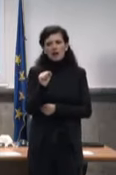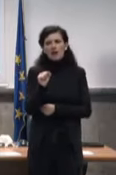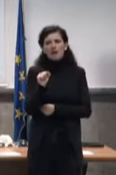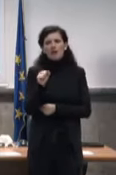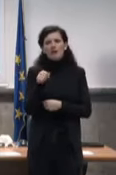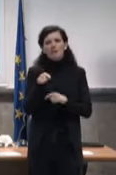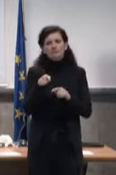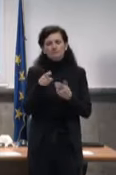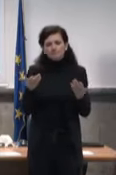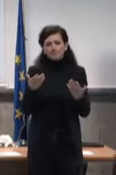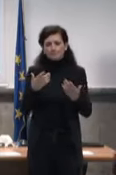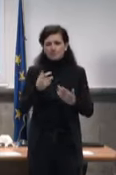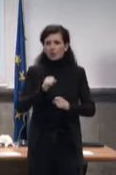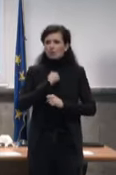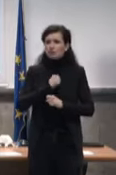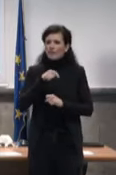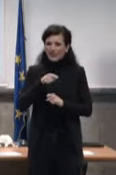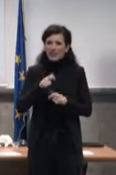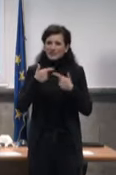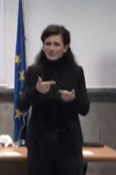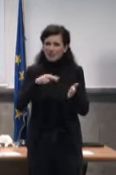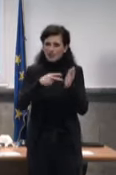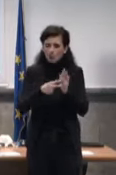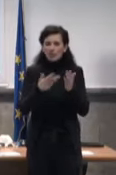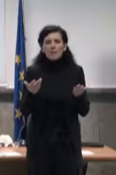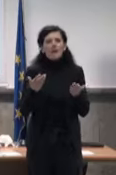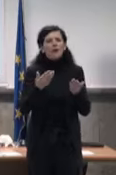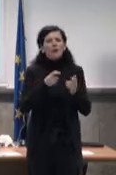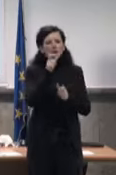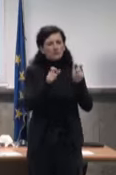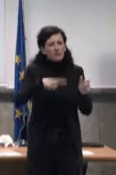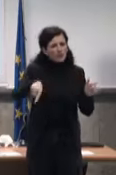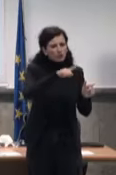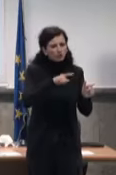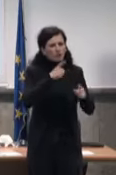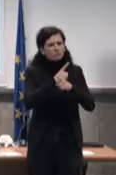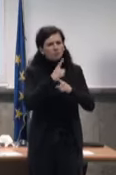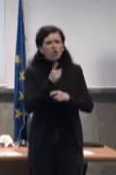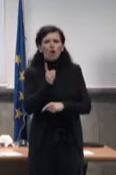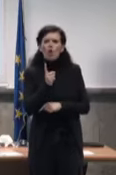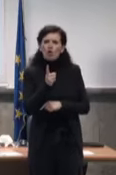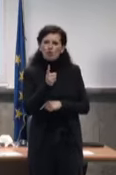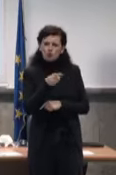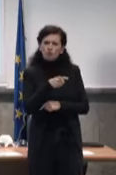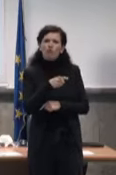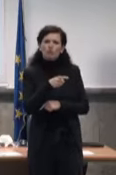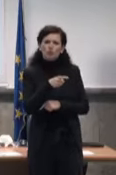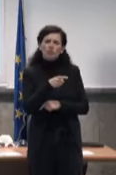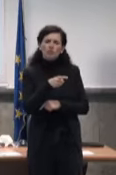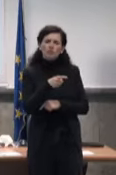sono in sofferenza quindi noi siamo andati a vedere rilevare i loro bisogni che